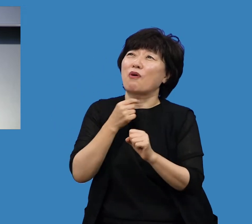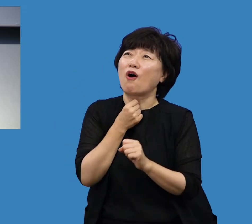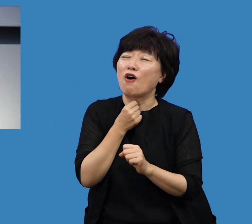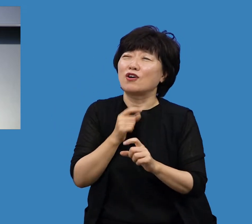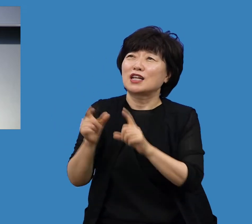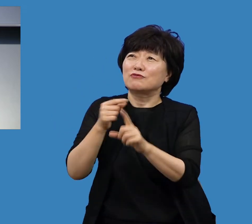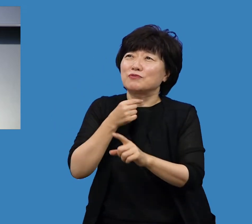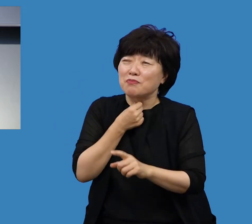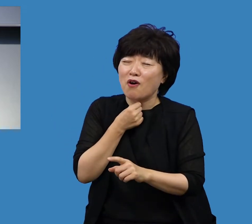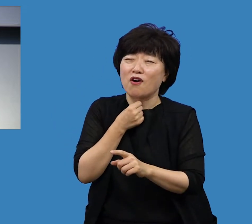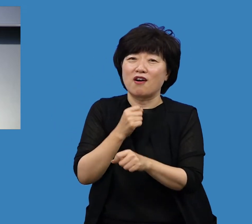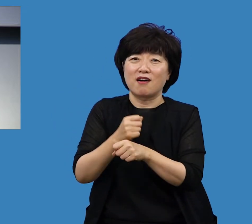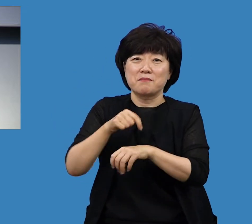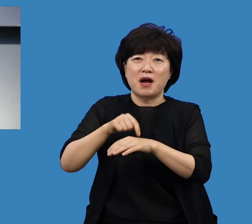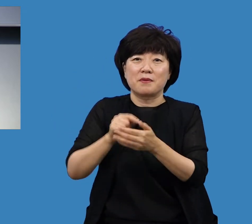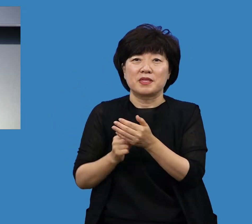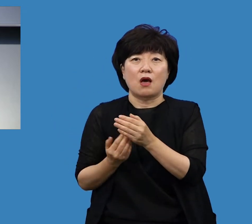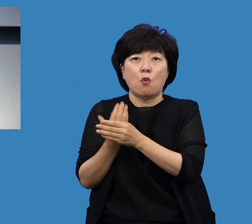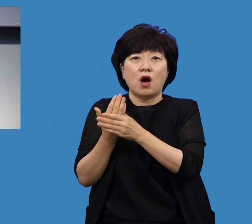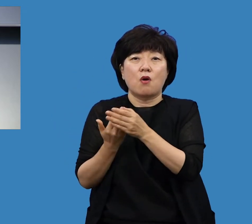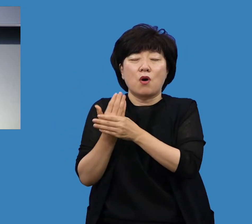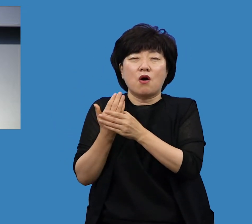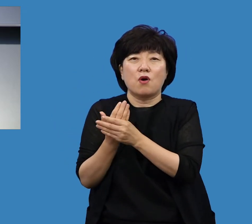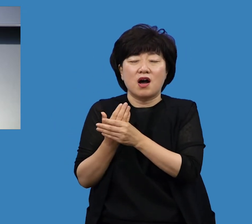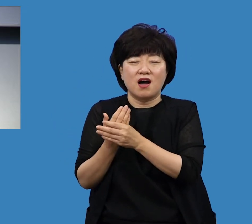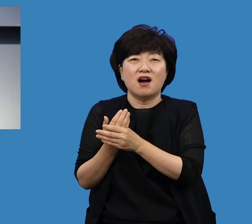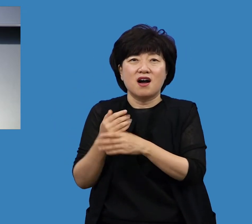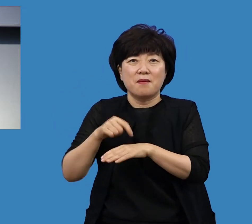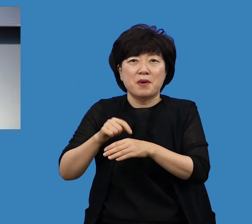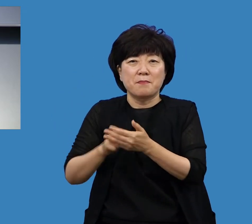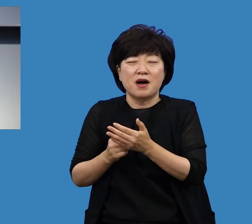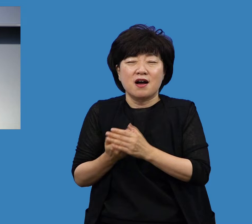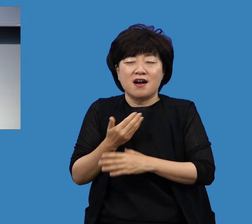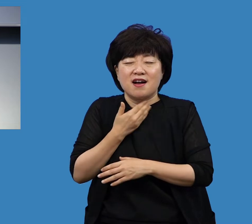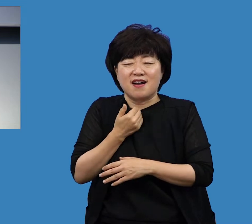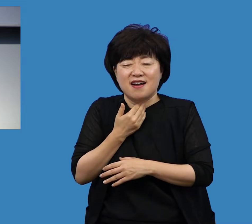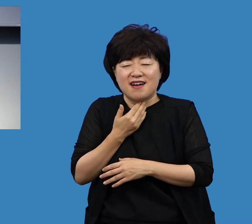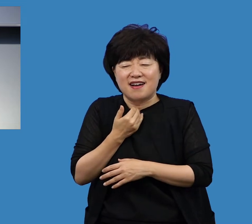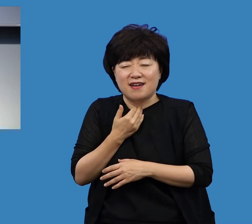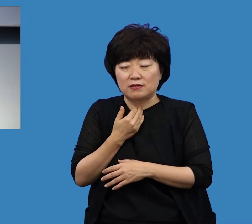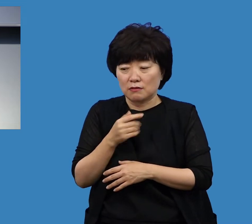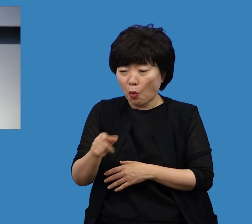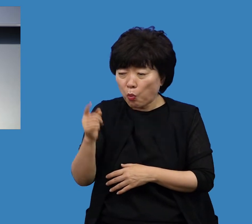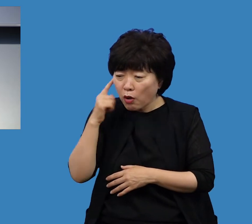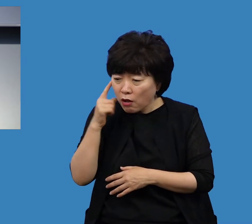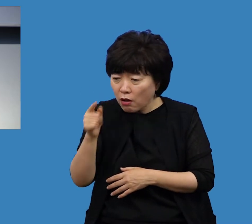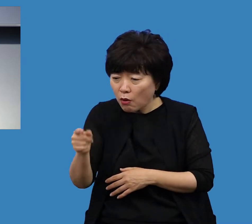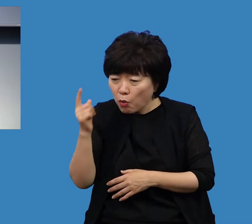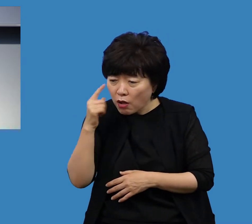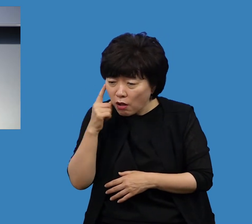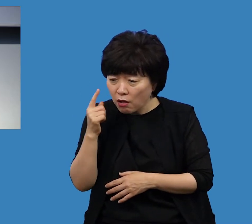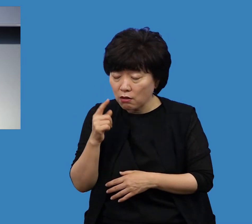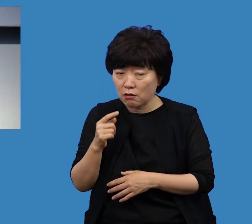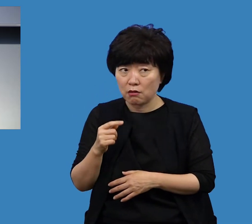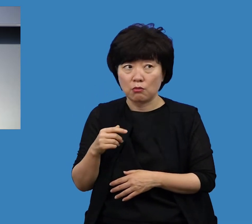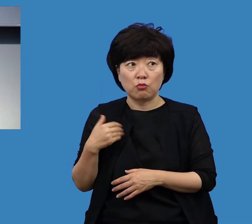올라오지요. 올라오는데, 그게 왜 그래? 그러고 물어보면 설명할 수 있어? 아무도 설명을 못 해. 왜 그러는지. 내가 왜 갑자기 예수에 미쳤는지.